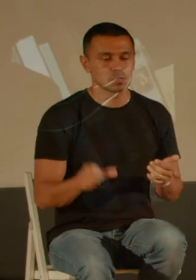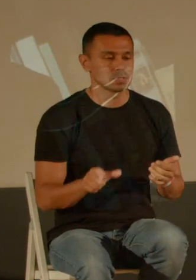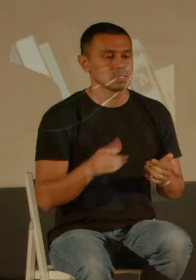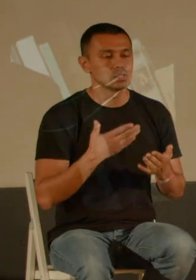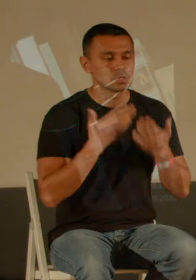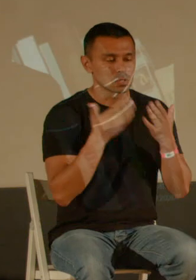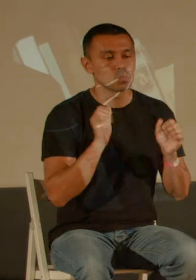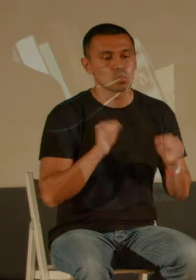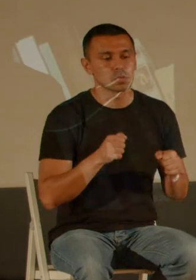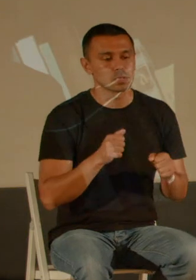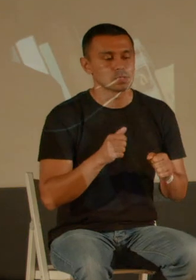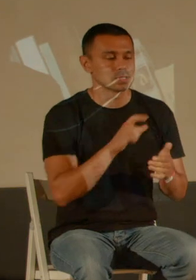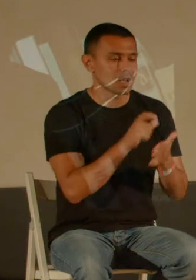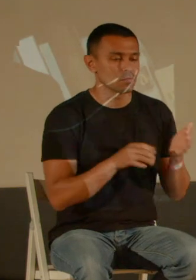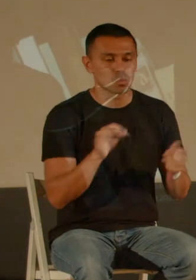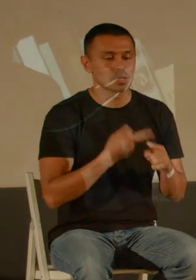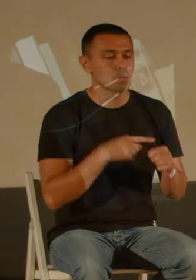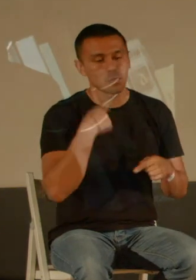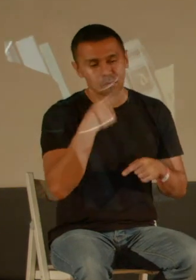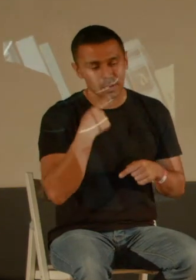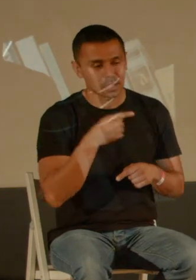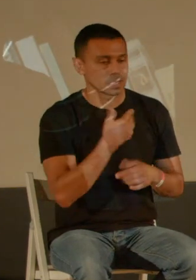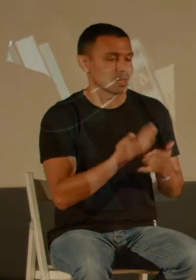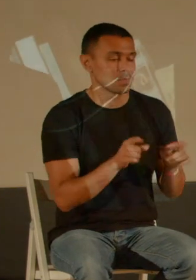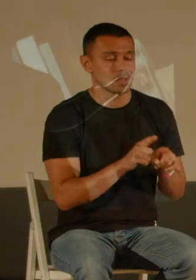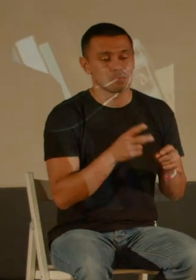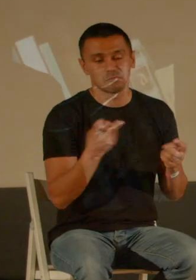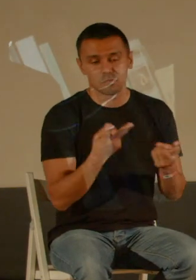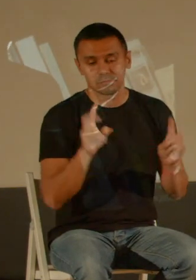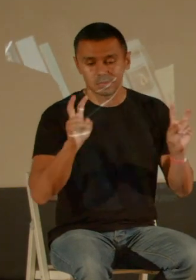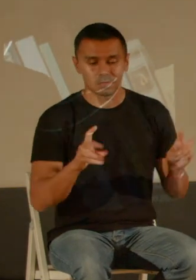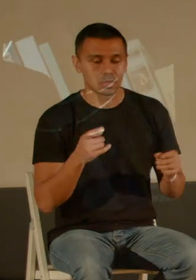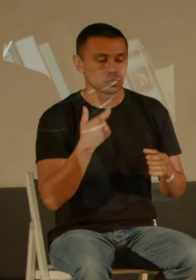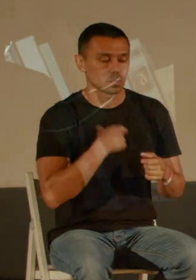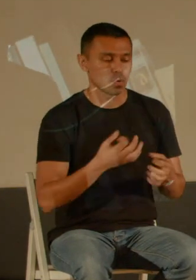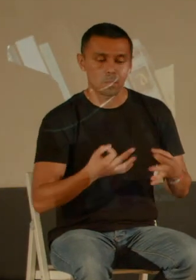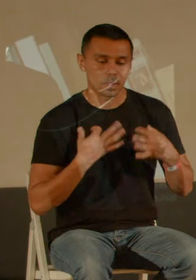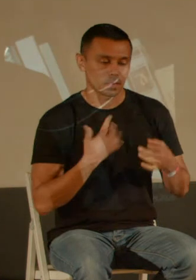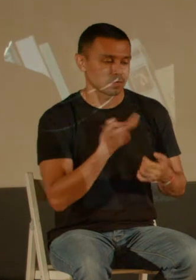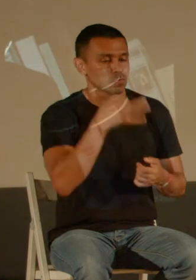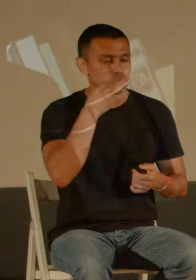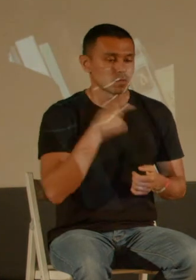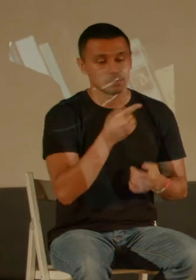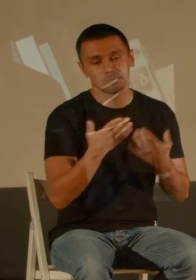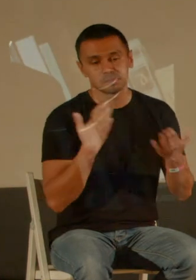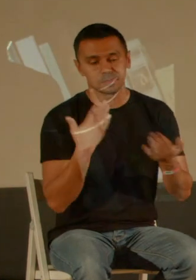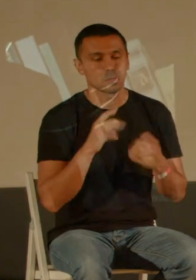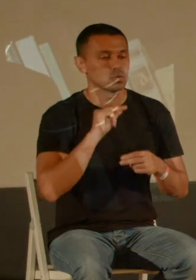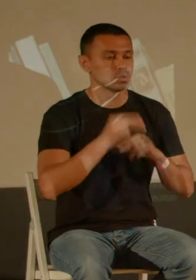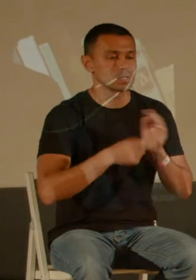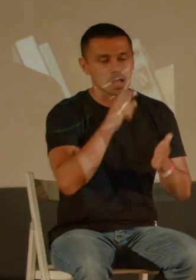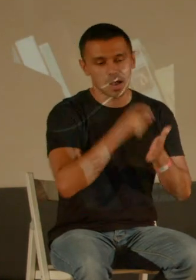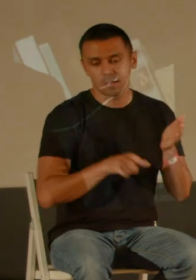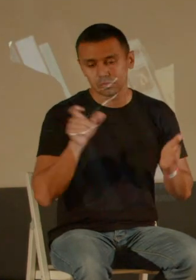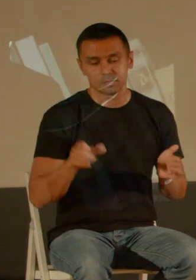Тому з авторкою читаючи, можна якби з авторкою про це поговорити. Тобто ти ніби з нею сидиш, от ти, вона собі описує свій досвід, і ви як спілкуєтесь. Або через